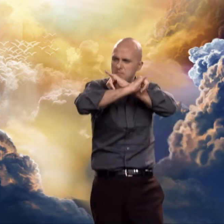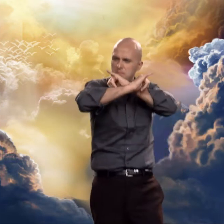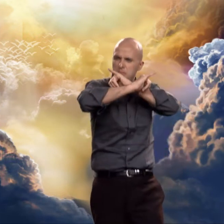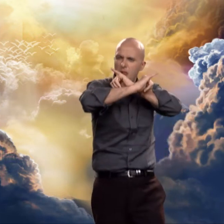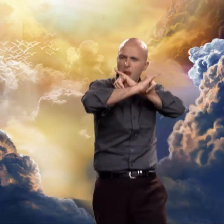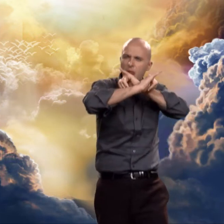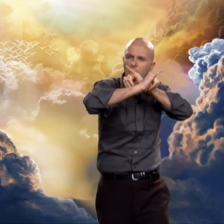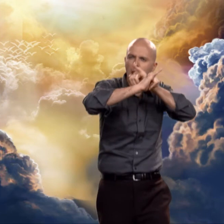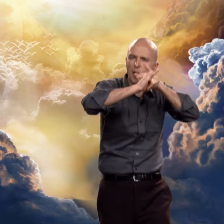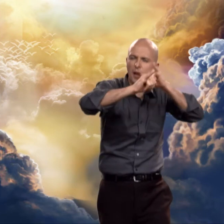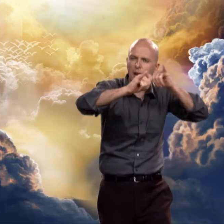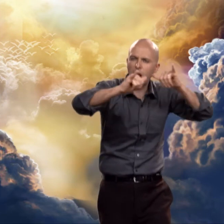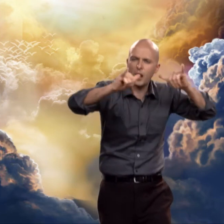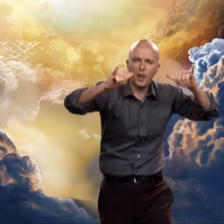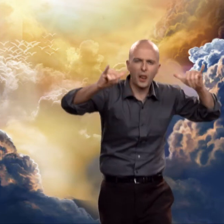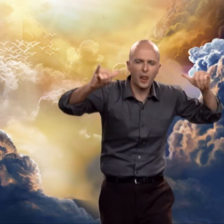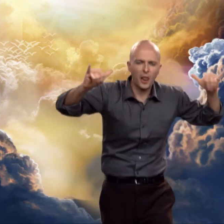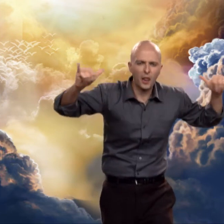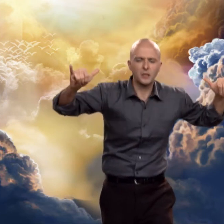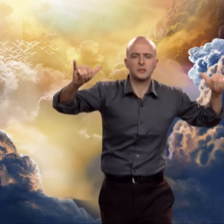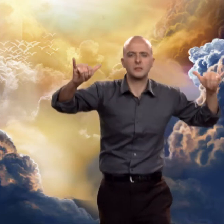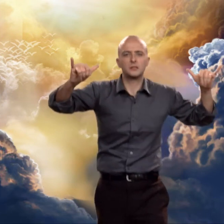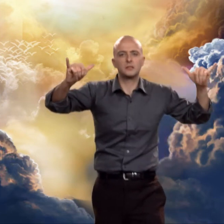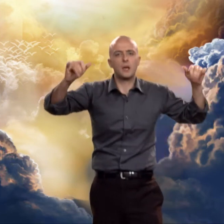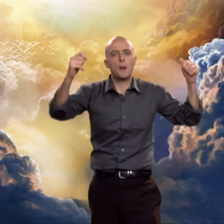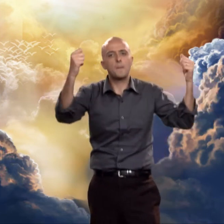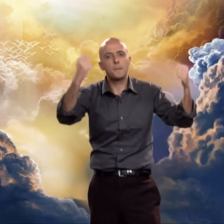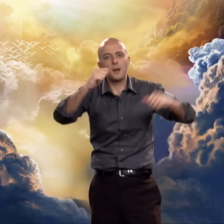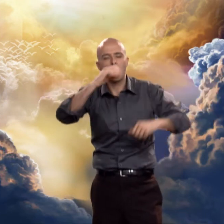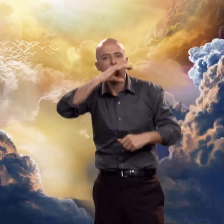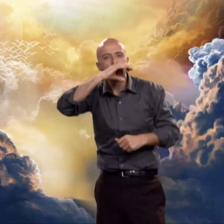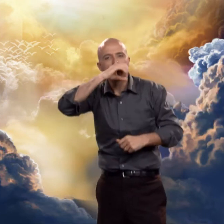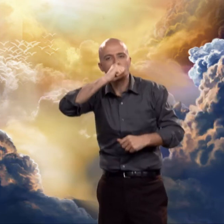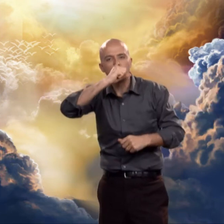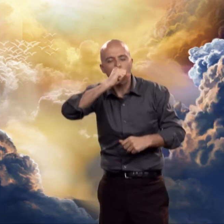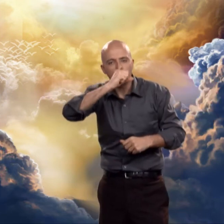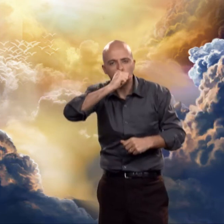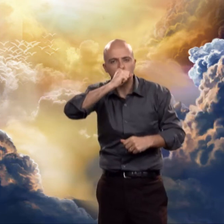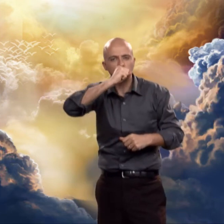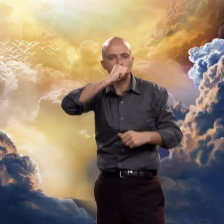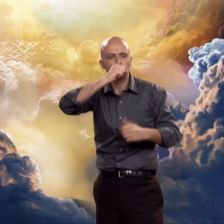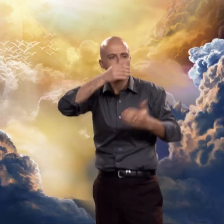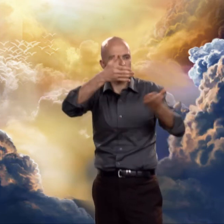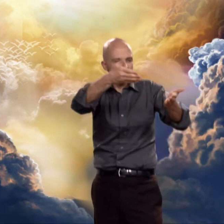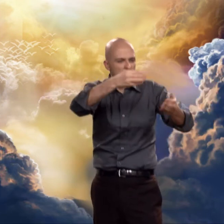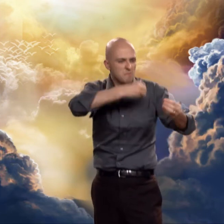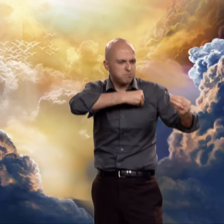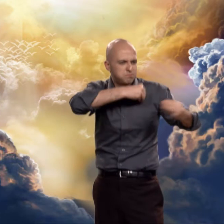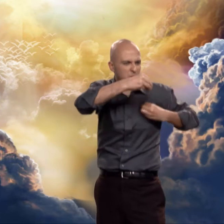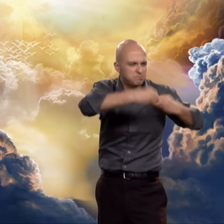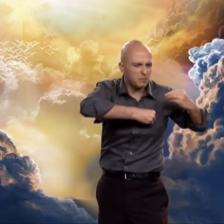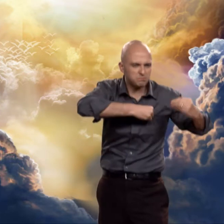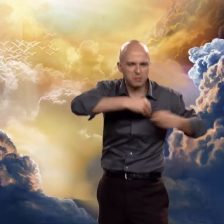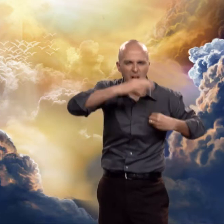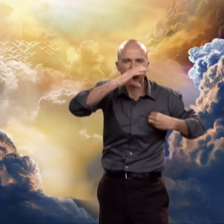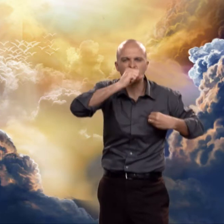e restaurará os alicerces antigos. Você será chamado reparador de muros, restaurador de ruas e